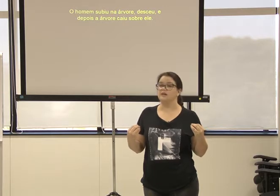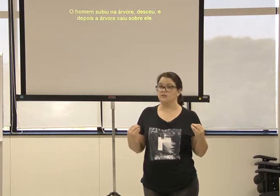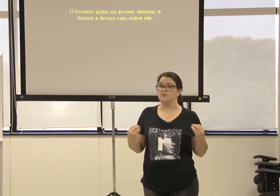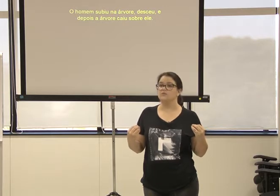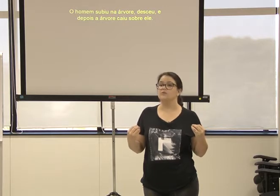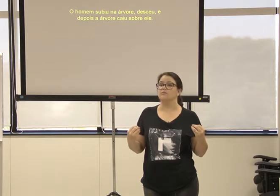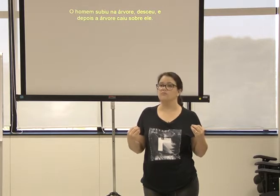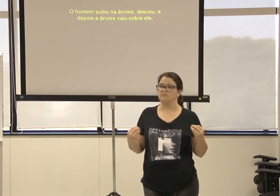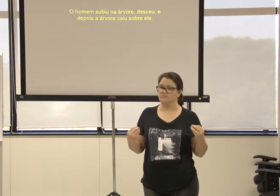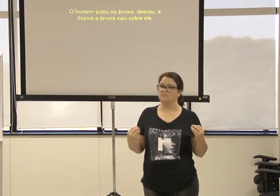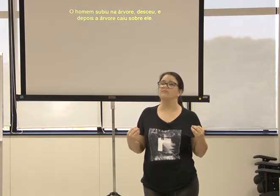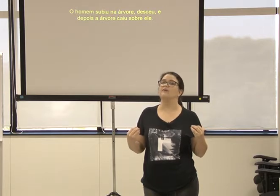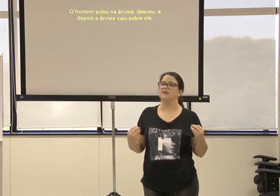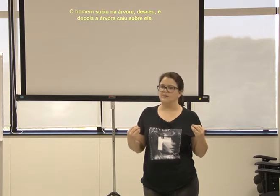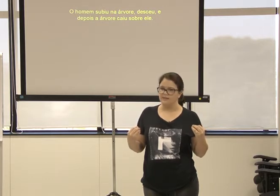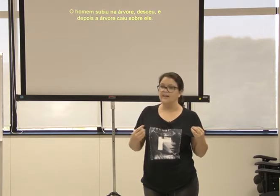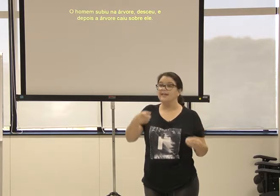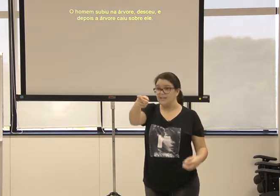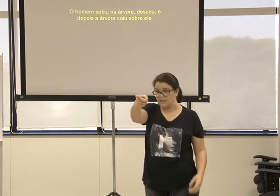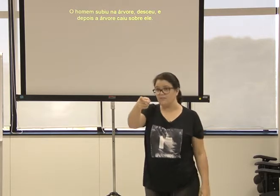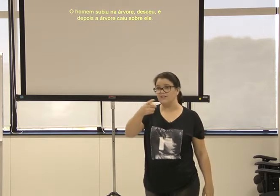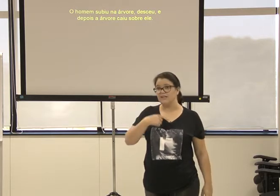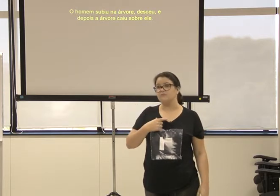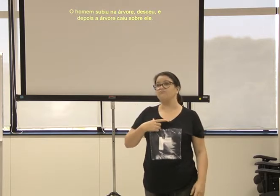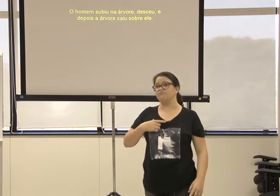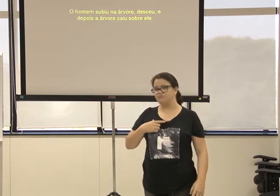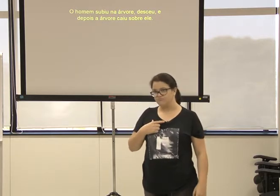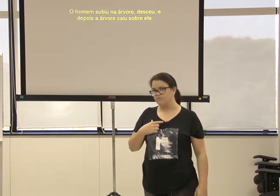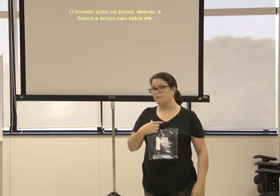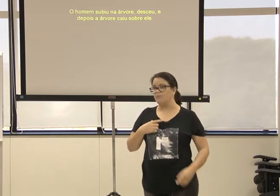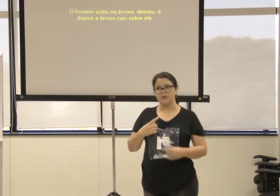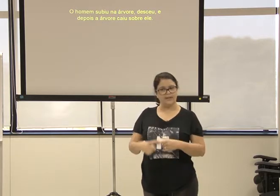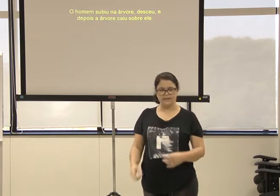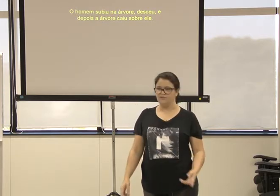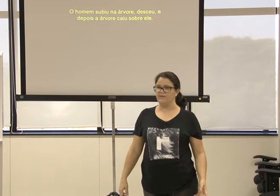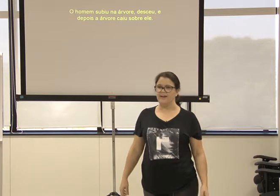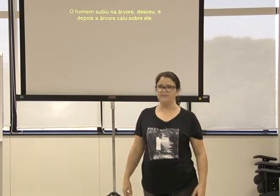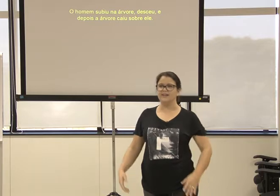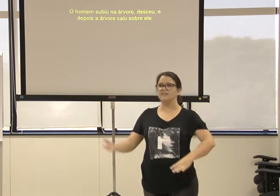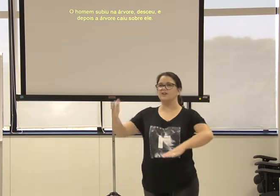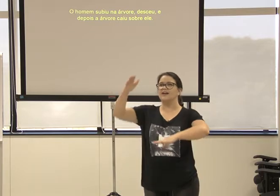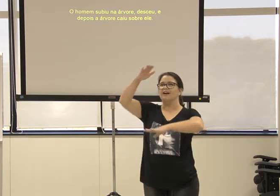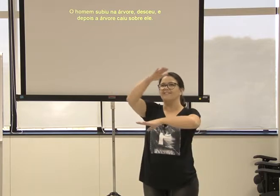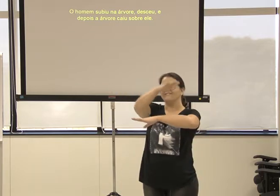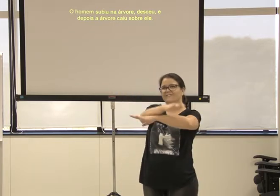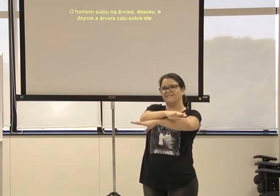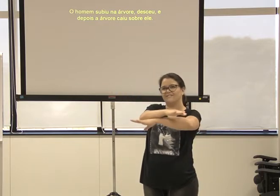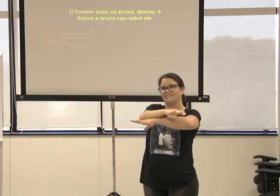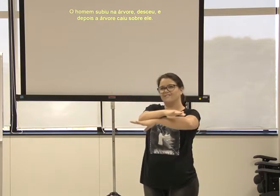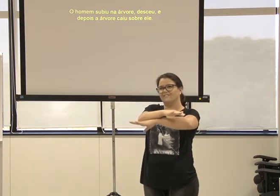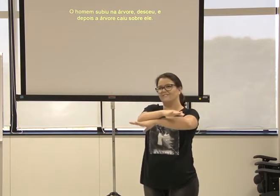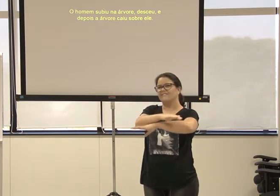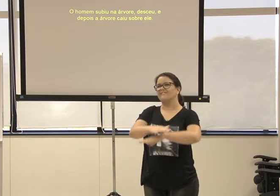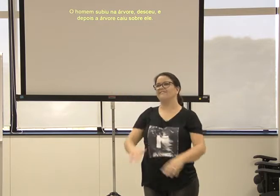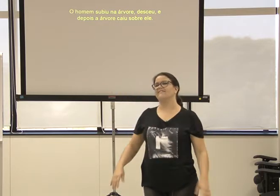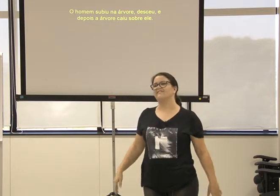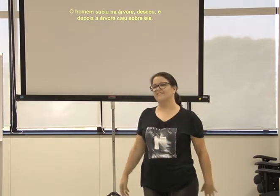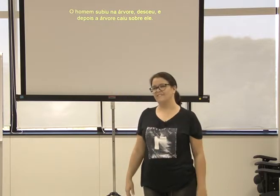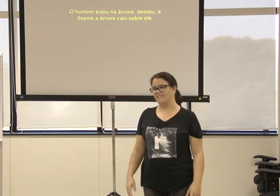Isso. E tem que fazer isso, porque não vai ficar só lá. Como é que é?